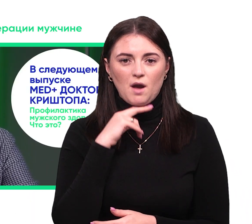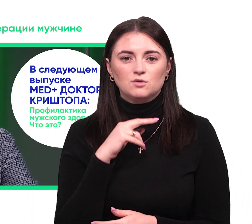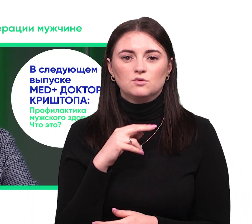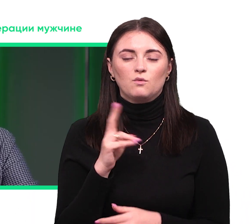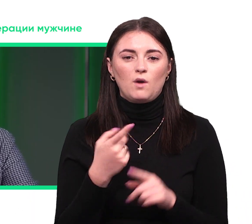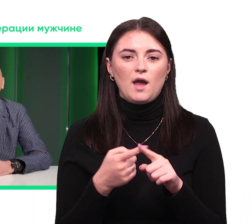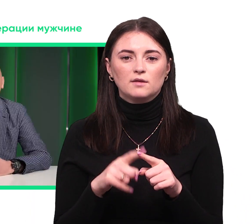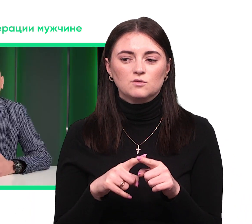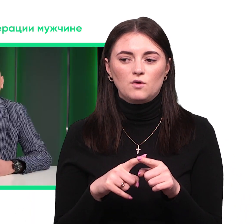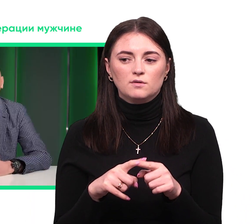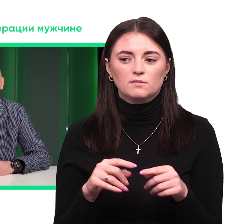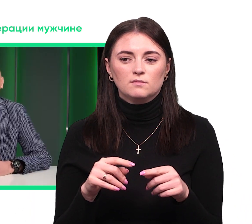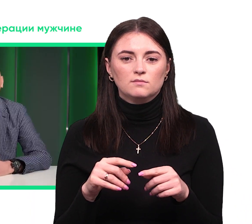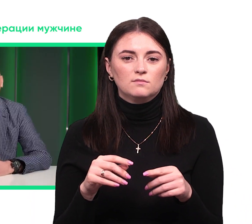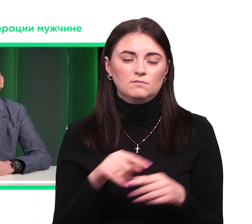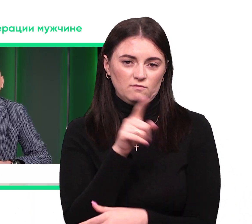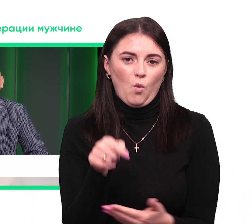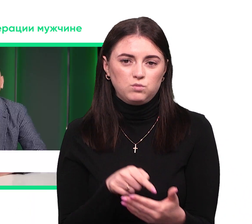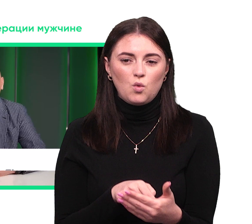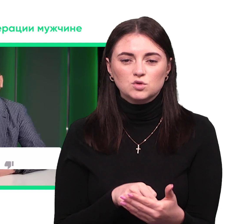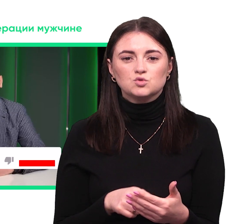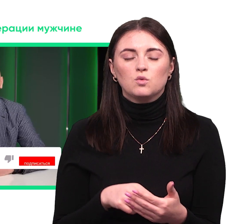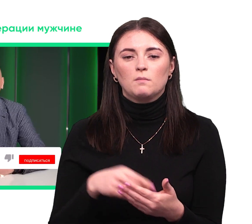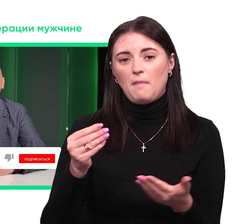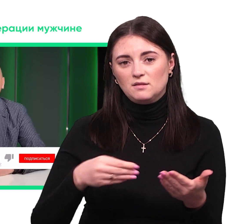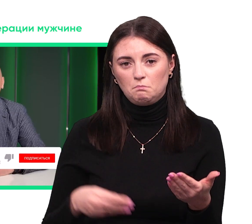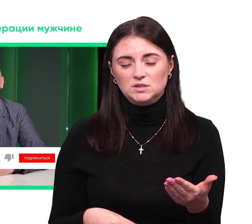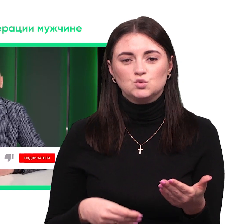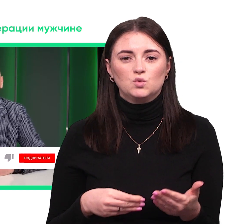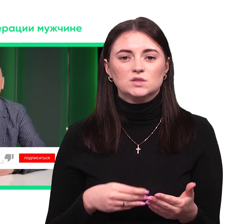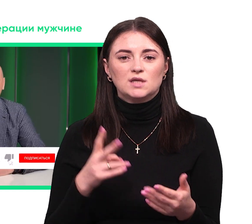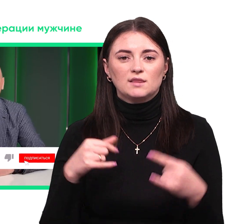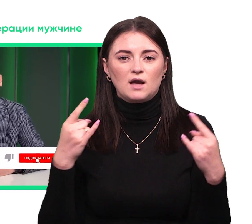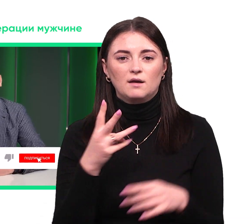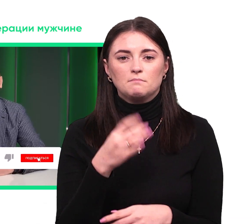этой проблеме, к этому вопросу. Подписывайтесь на канал